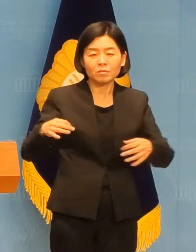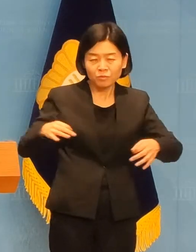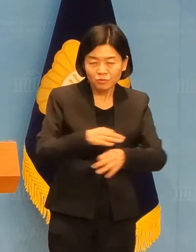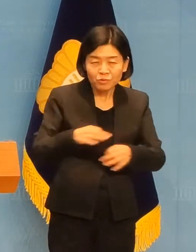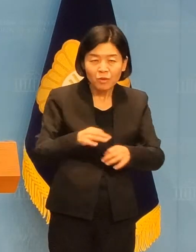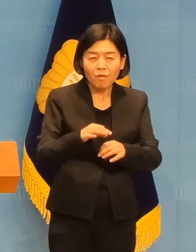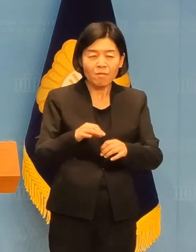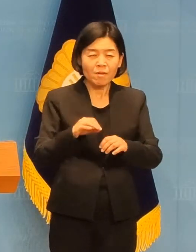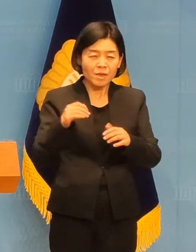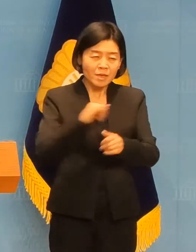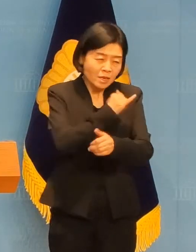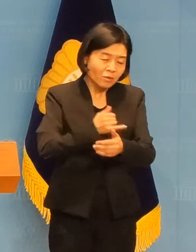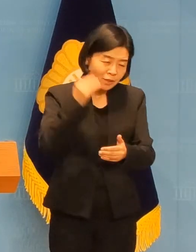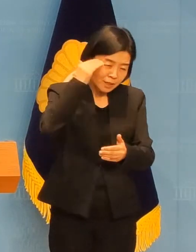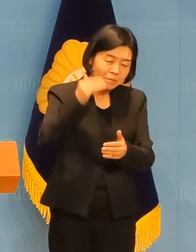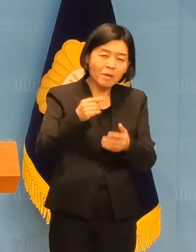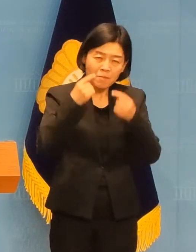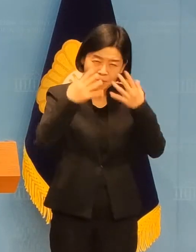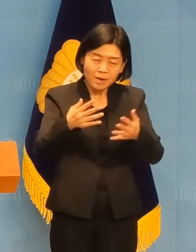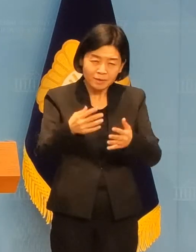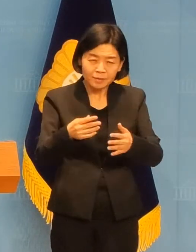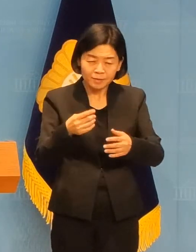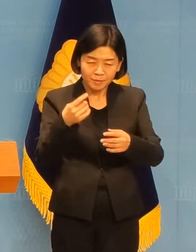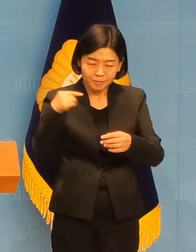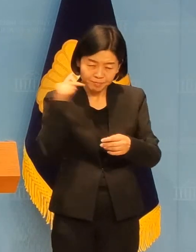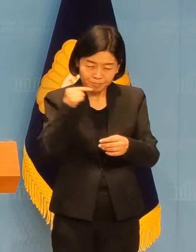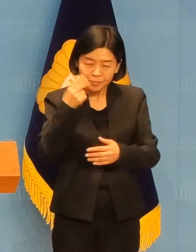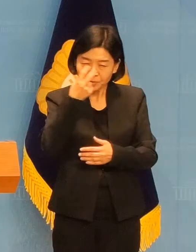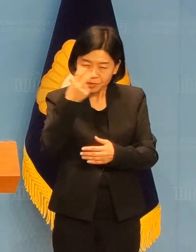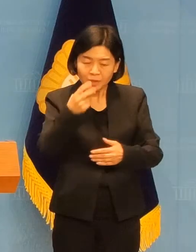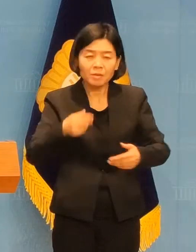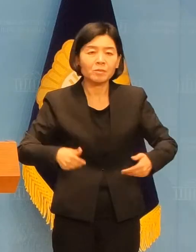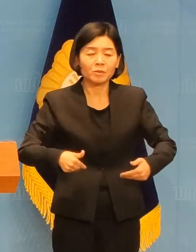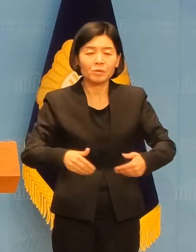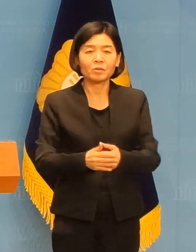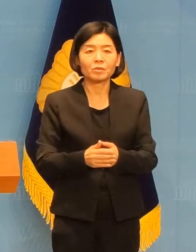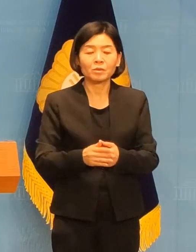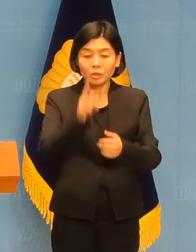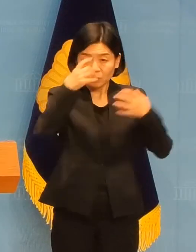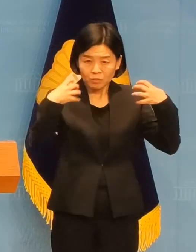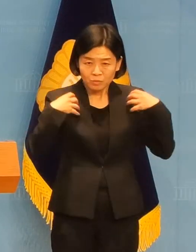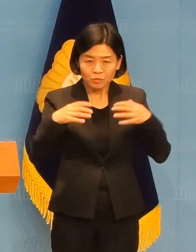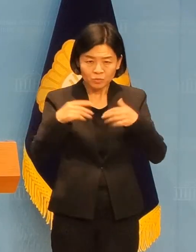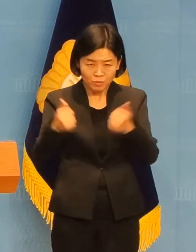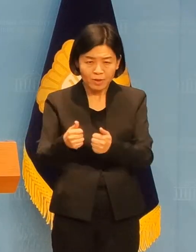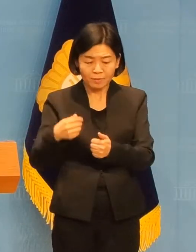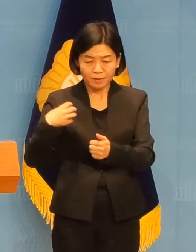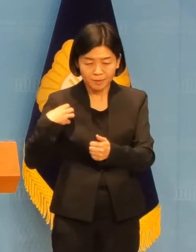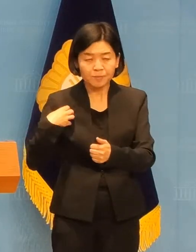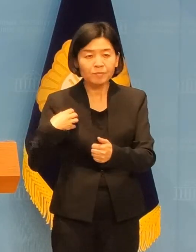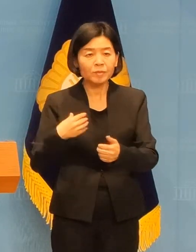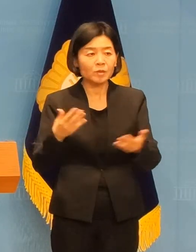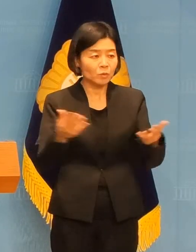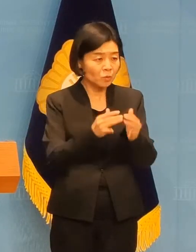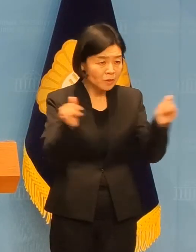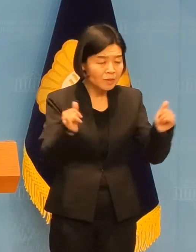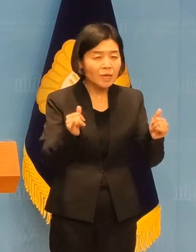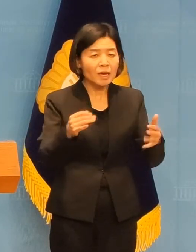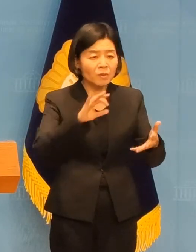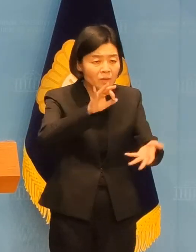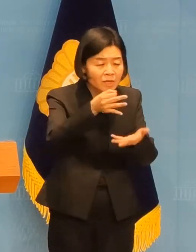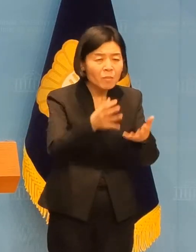조사하고 엄정히 조치해야 합니다. 정부와 국회는 포괄임금제 같은 노동자에게 불합리한 제도의